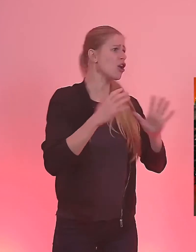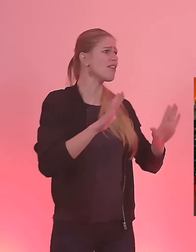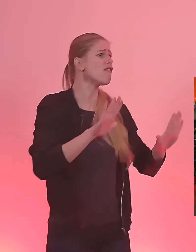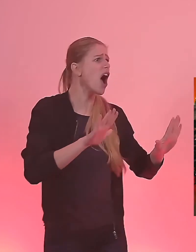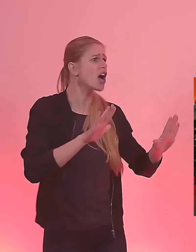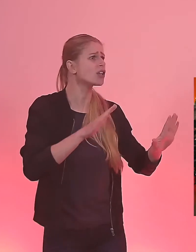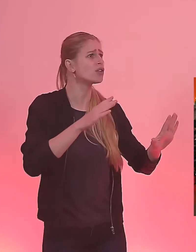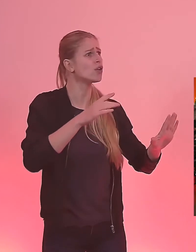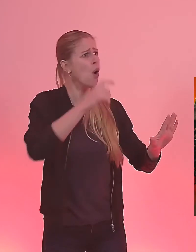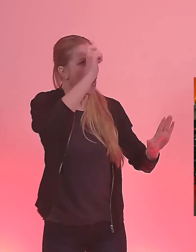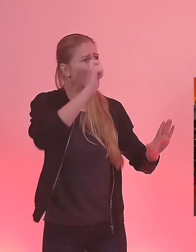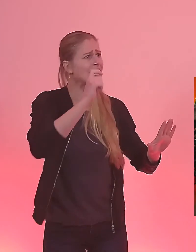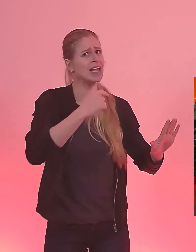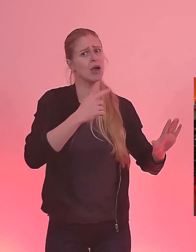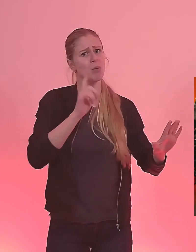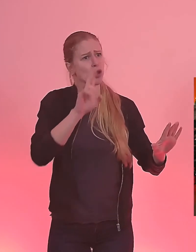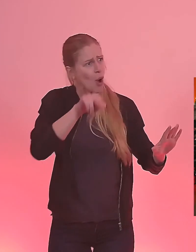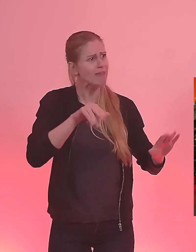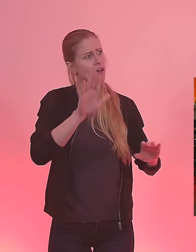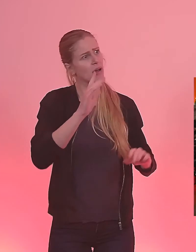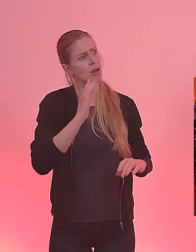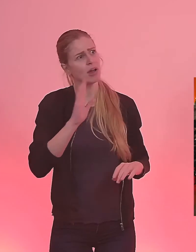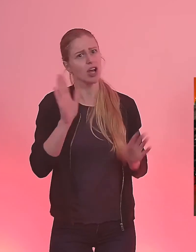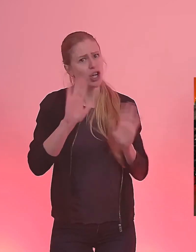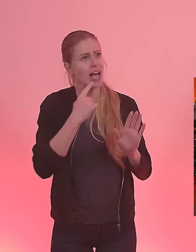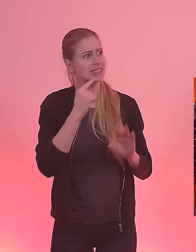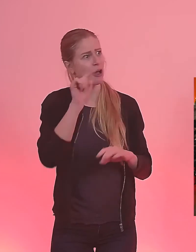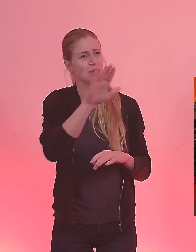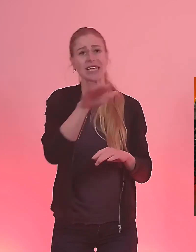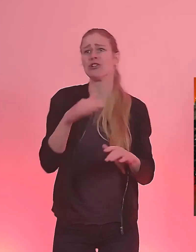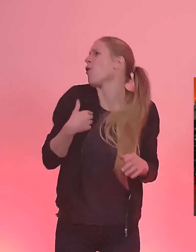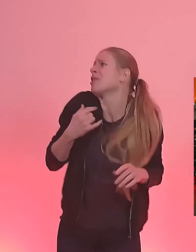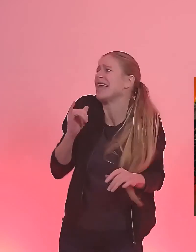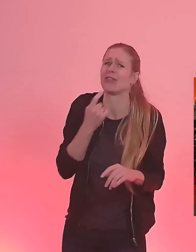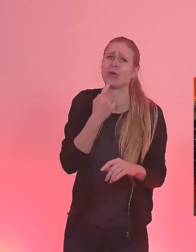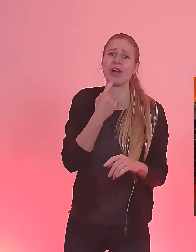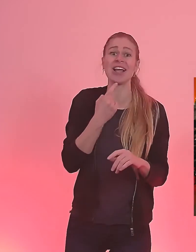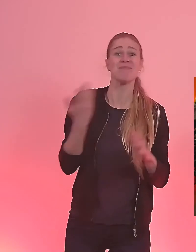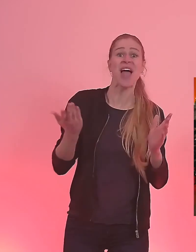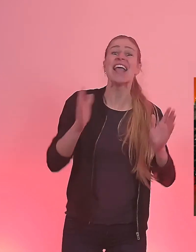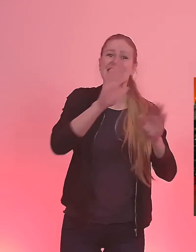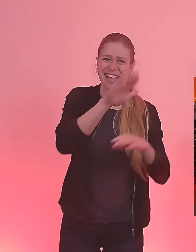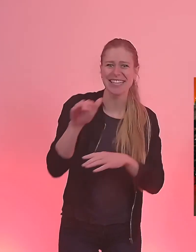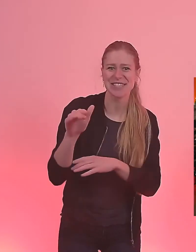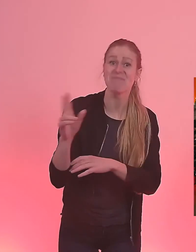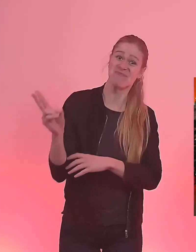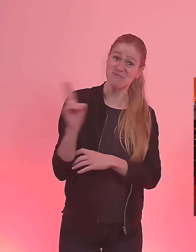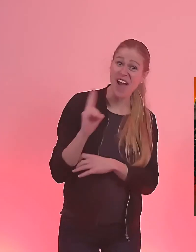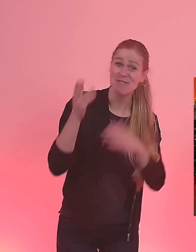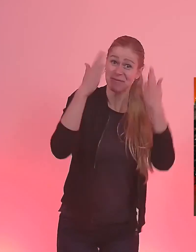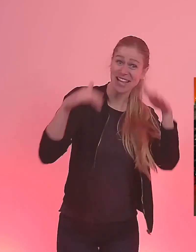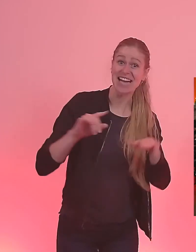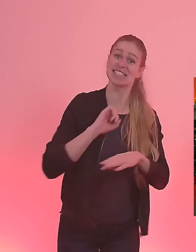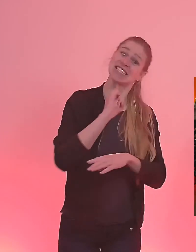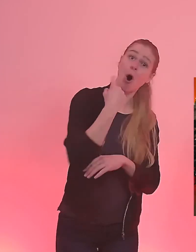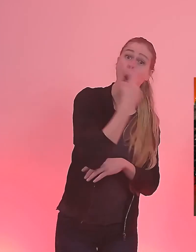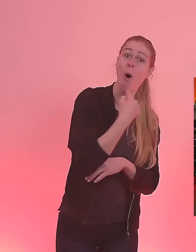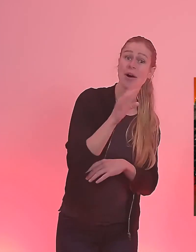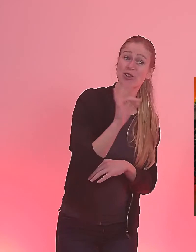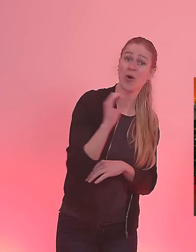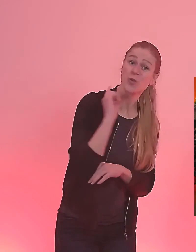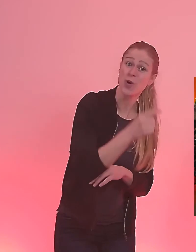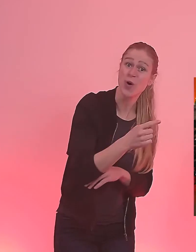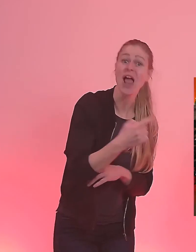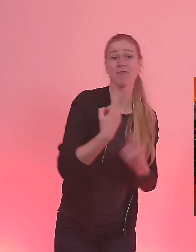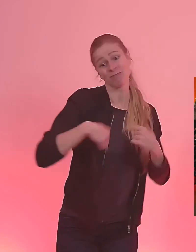wat dan? De kids, we moeten nog even gedag zeggen. Ja, tuurlijk. Hey kids, wij gaan met kerst naar opa Ton toe. Nemen we